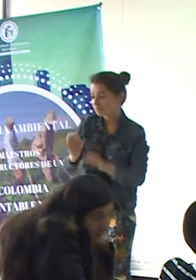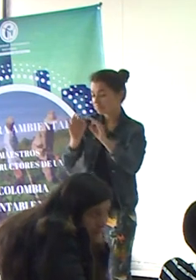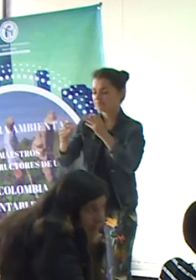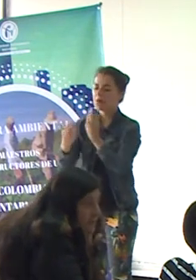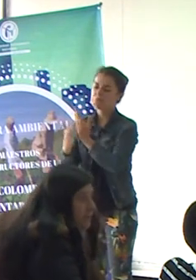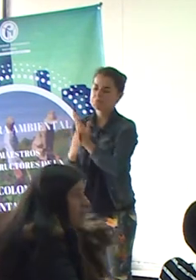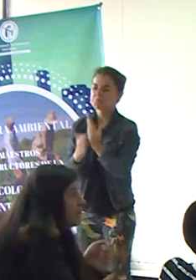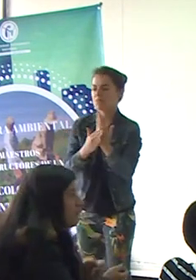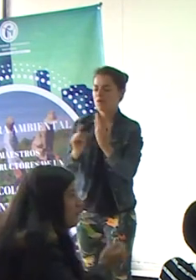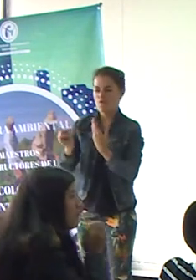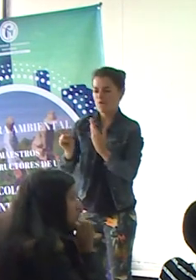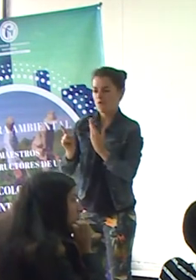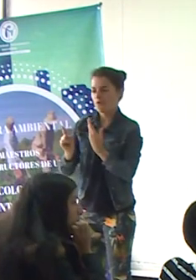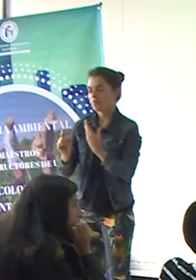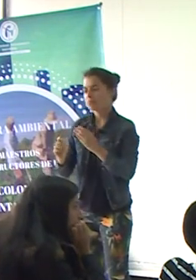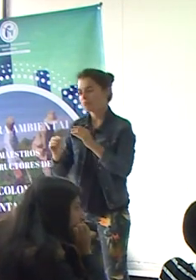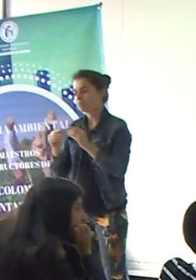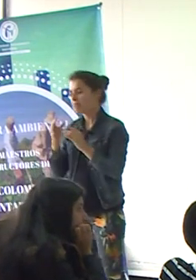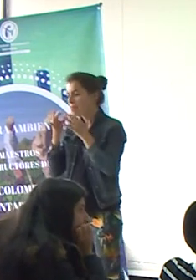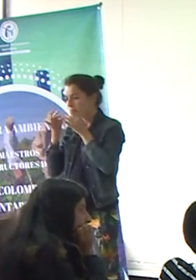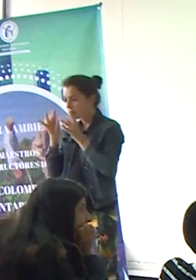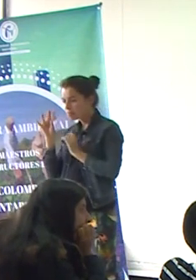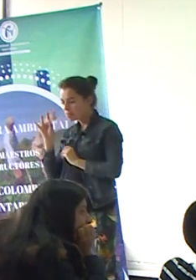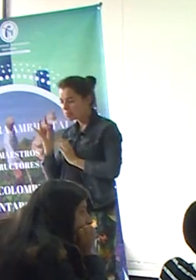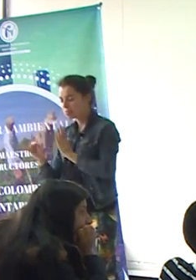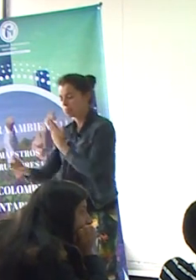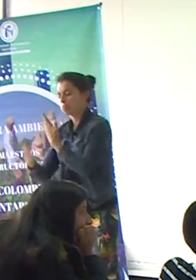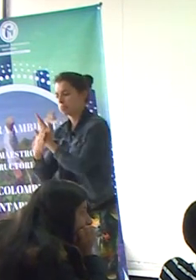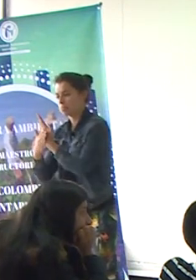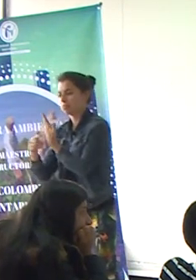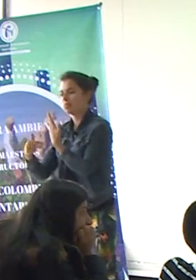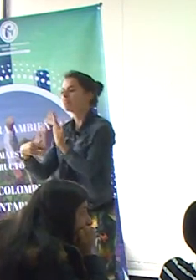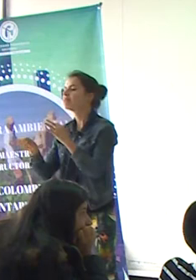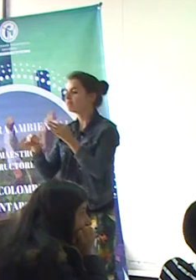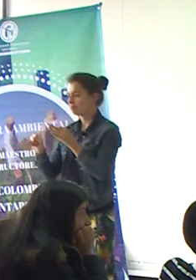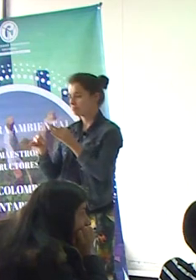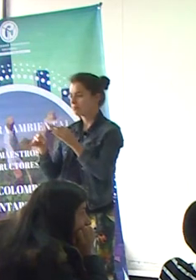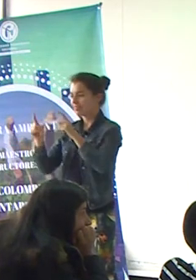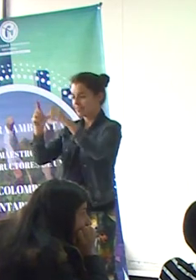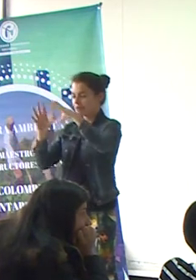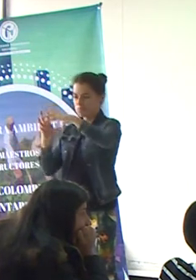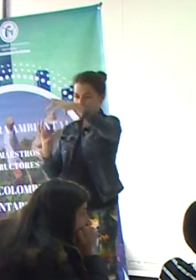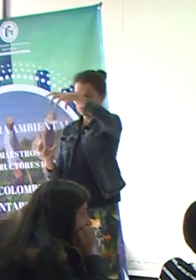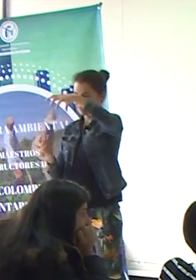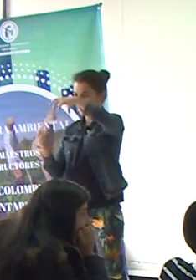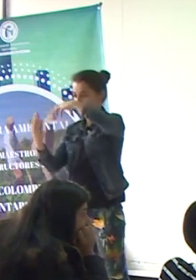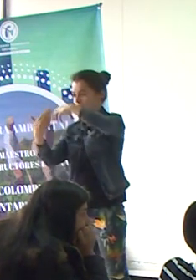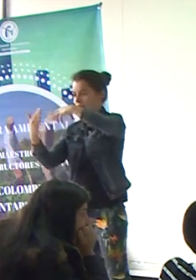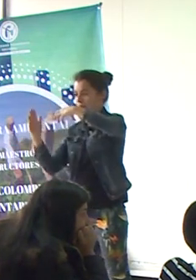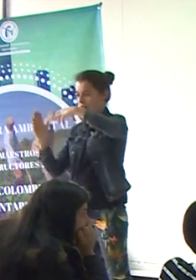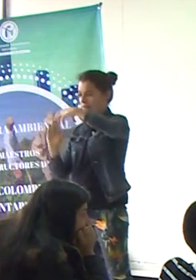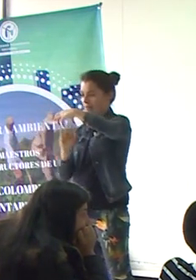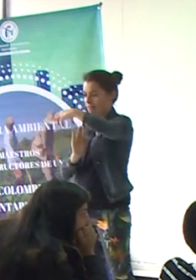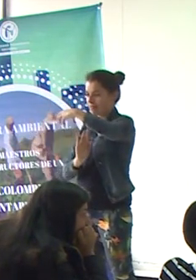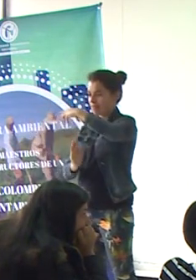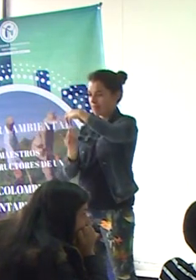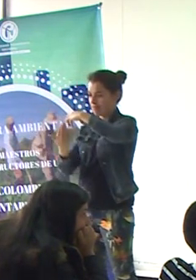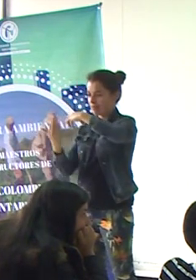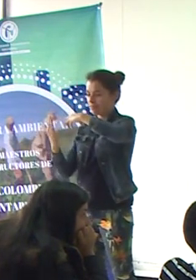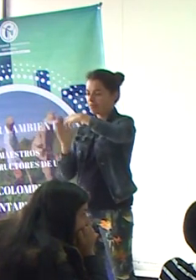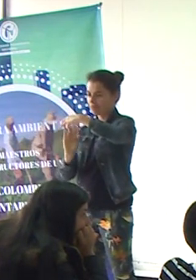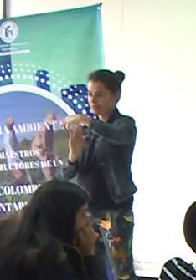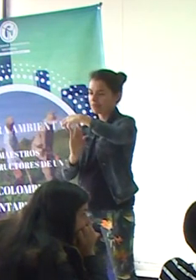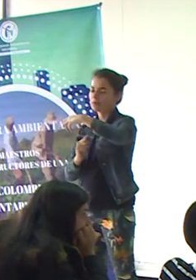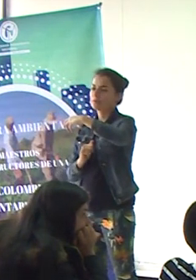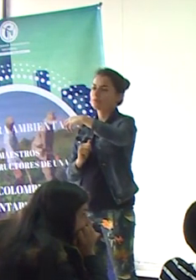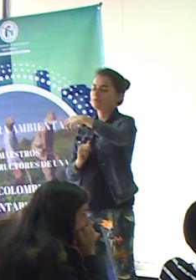usted crea que corresponde a sustentabilidad al final se supone que la relación que hay entre el individuo y su